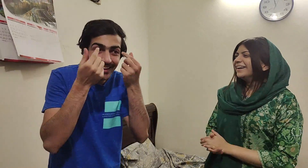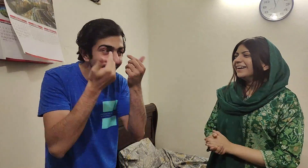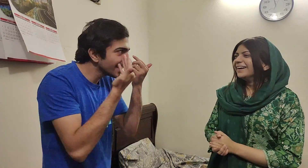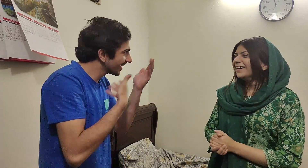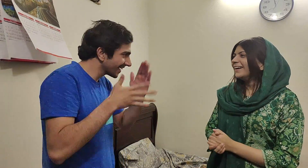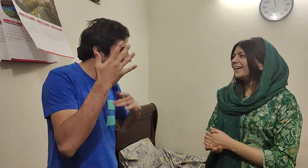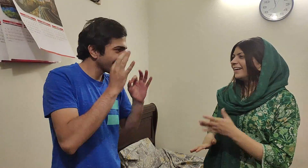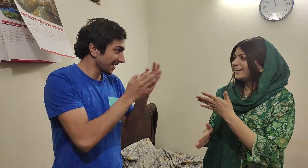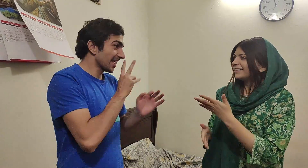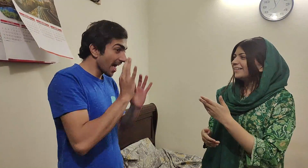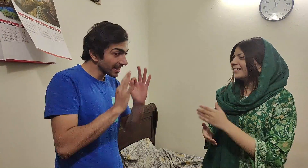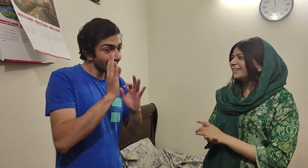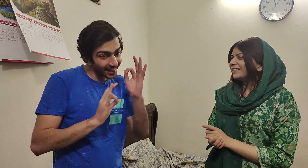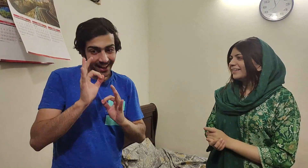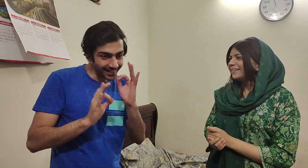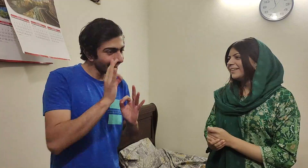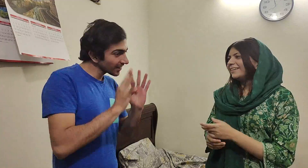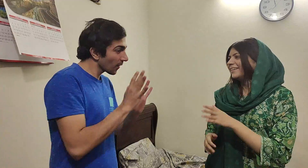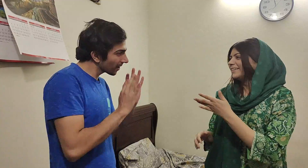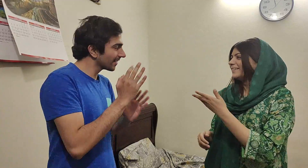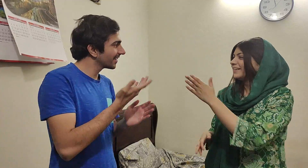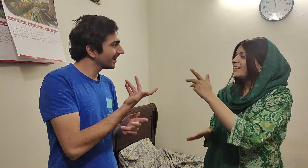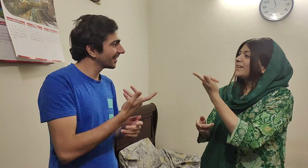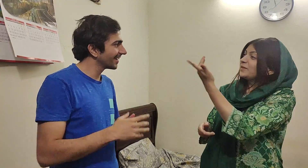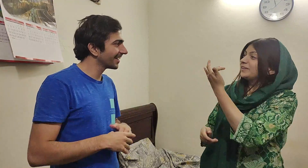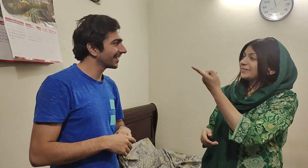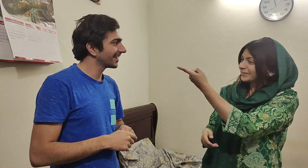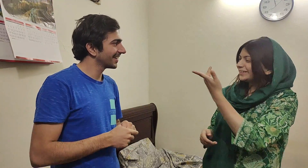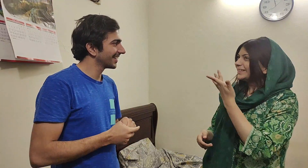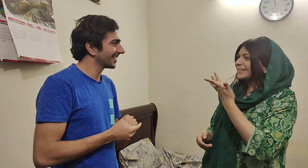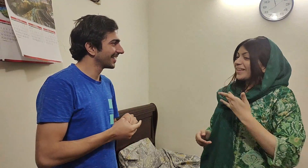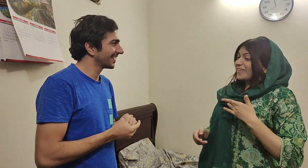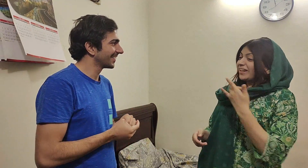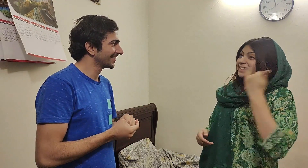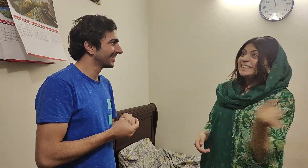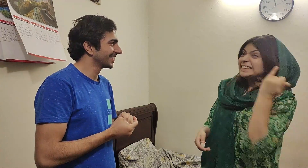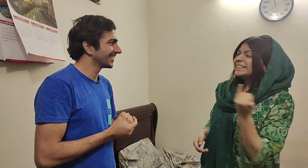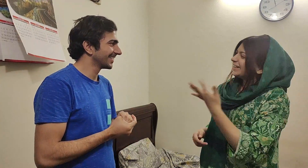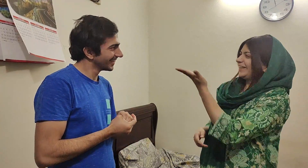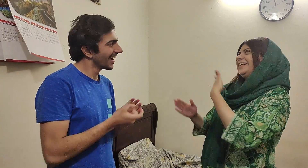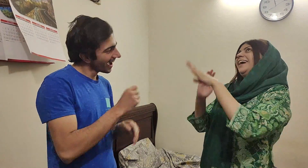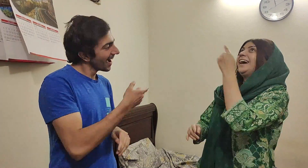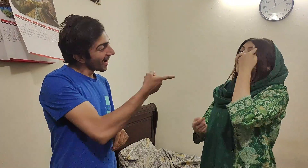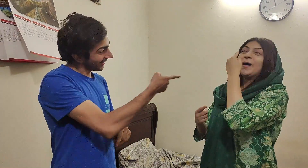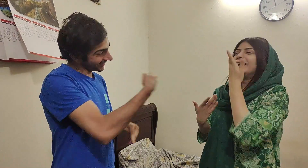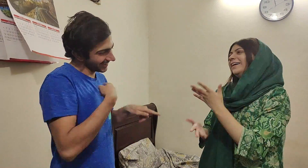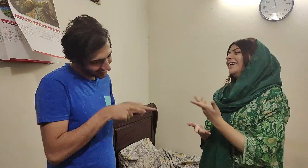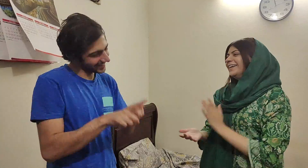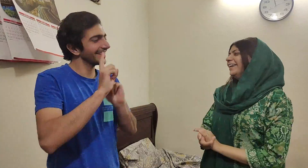क्या ये देखो मेरी आइज़ ख़राब हुई हुई है, एलर्जी, और तुम खुद ही कहती हो एहतियात किया करो, और जब तुम्हारा दिल होता है घूमने फिरने का तुम चले जाते